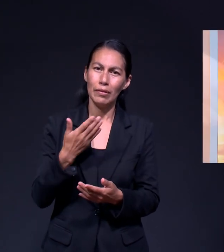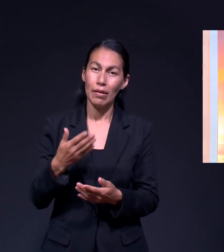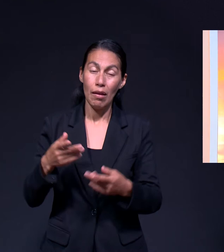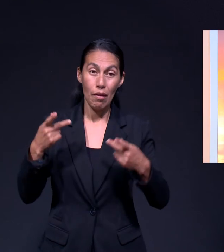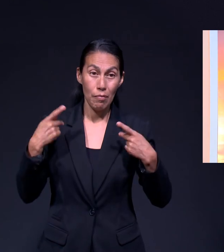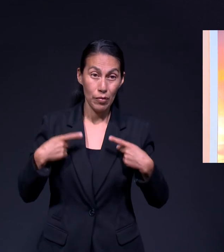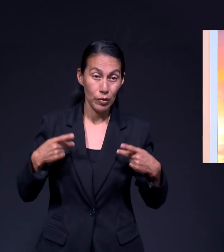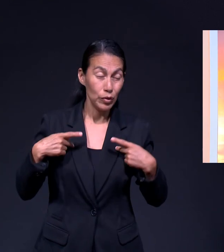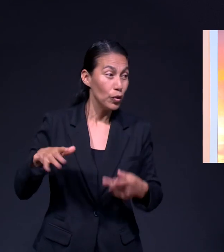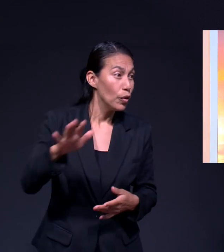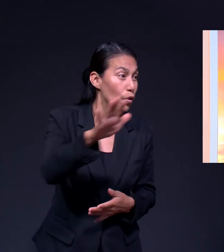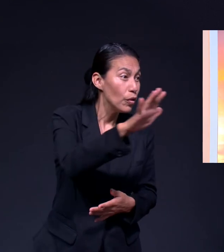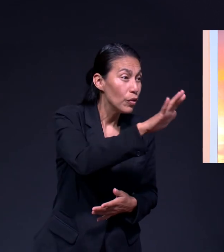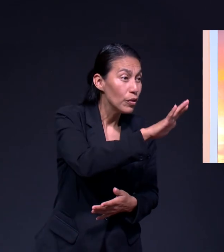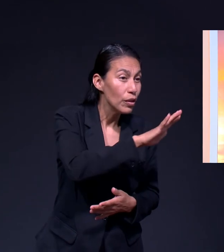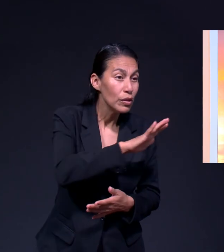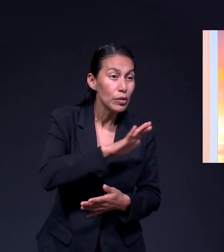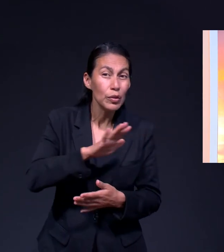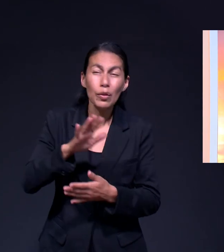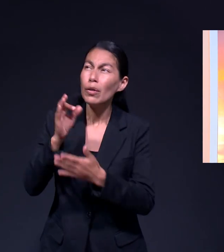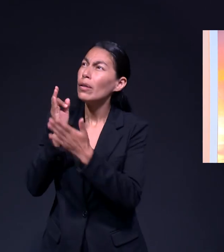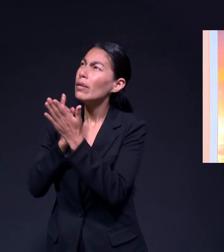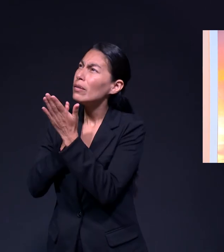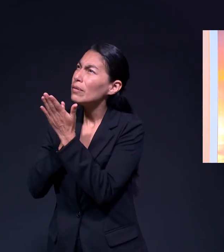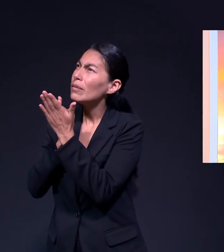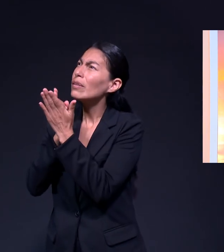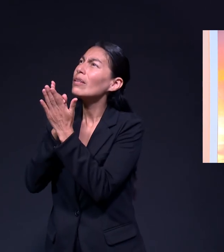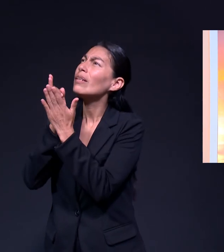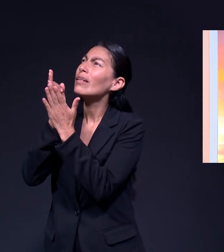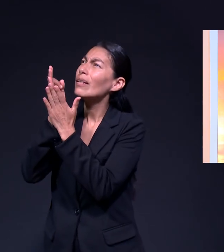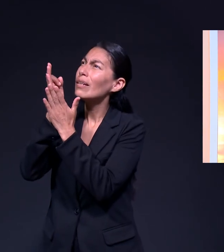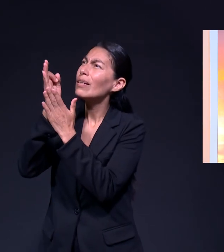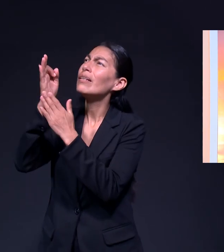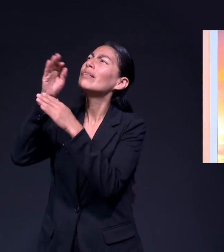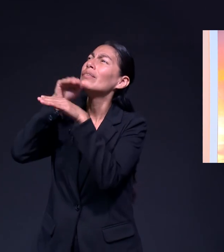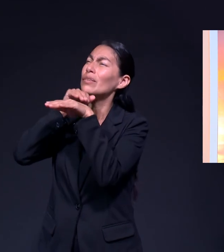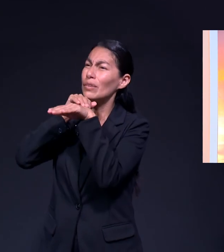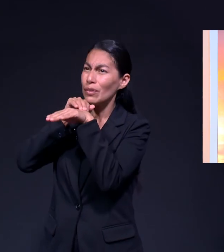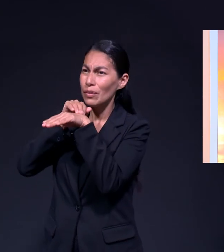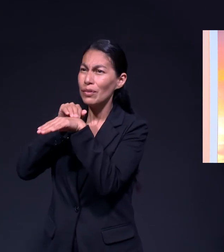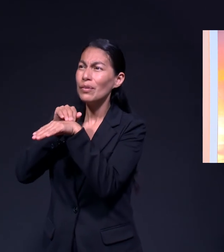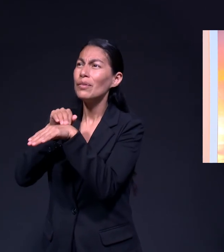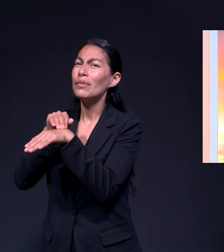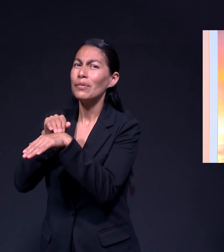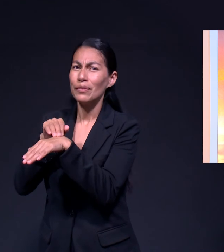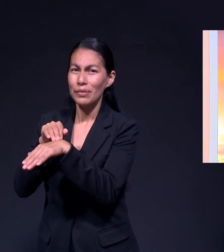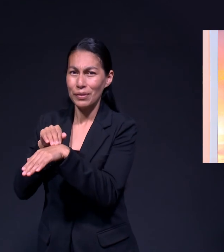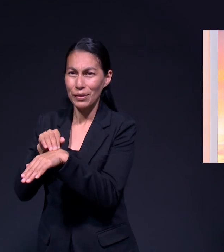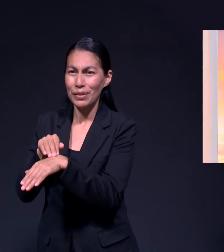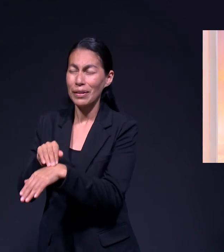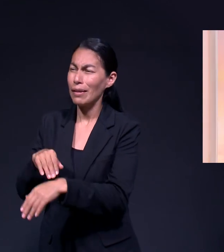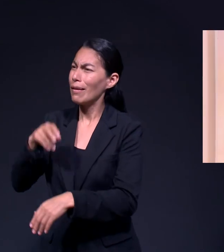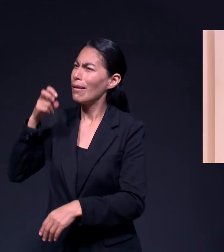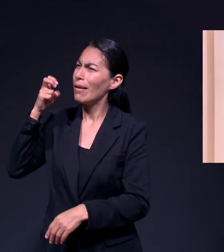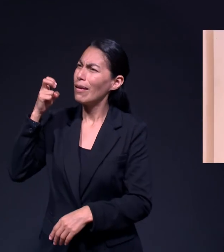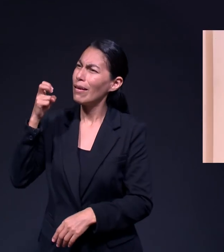delia vida al abrigo del altísimo ángel